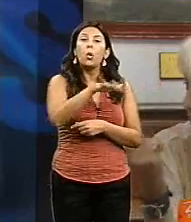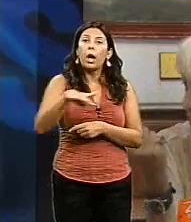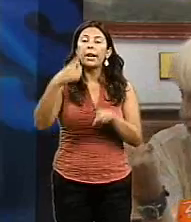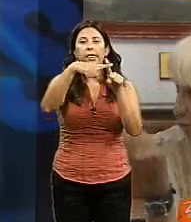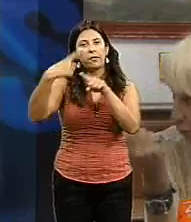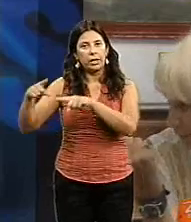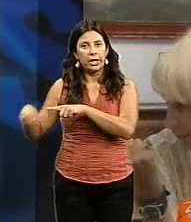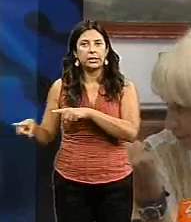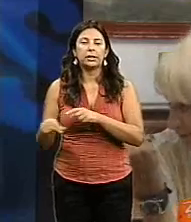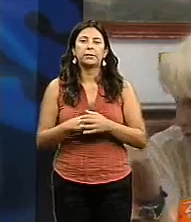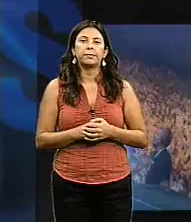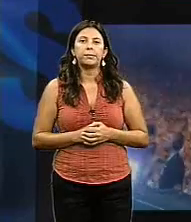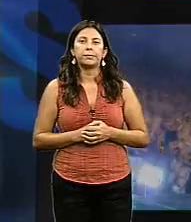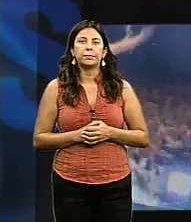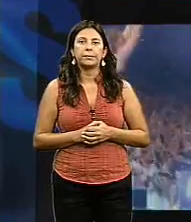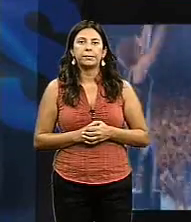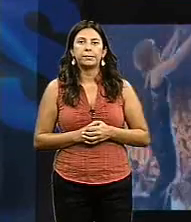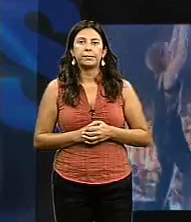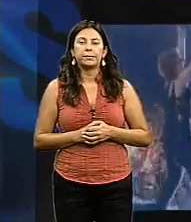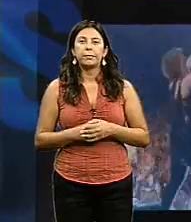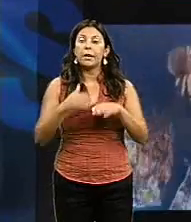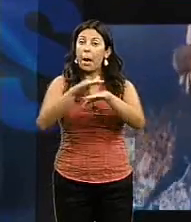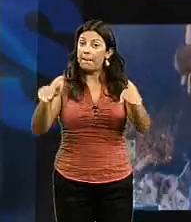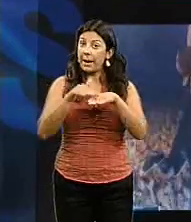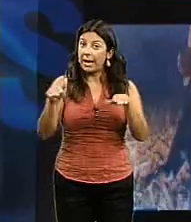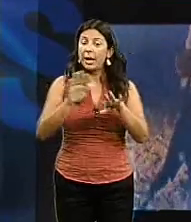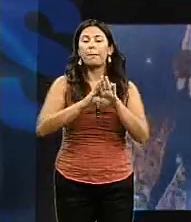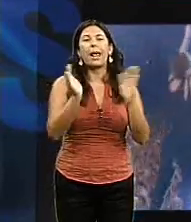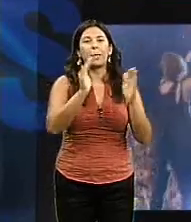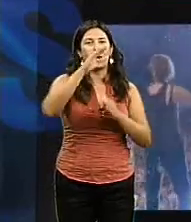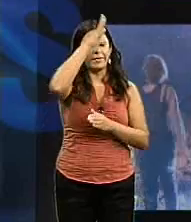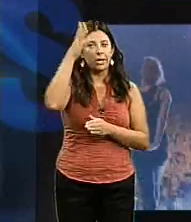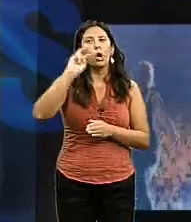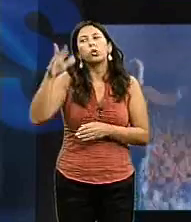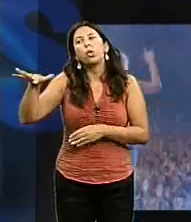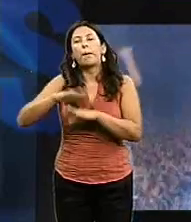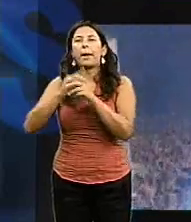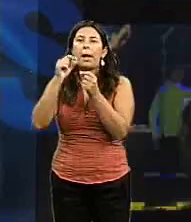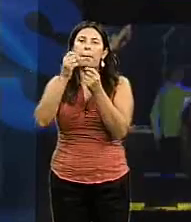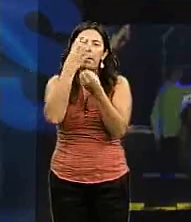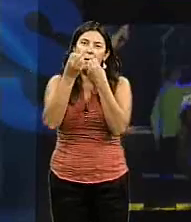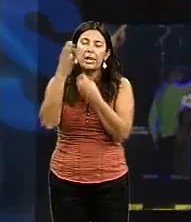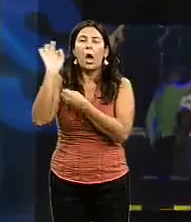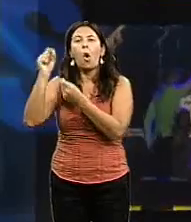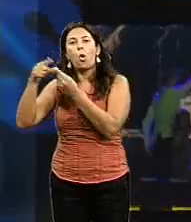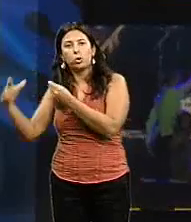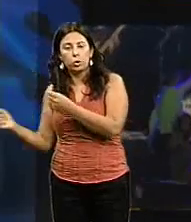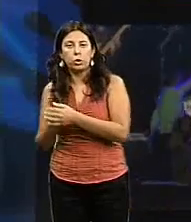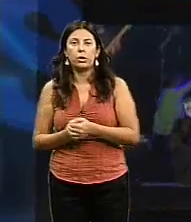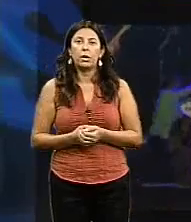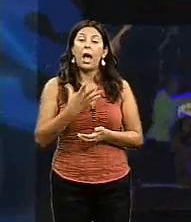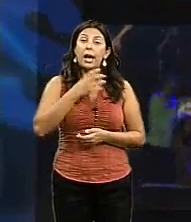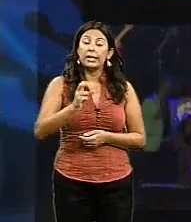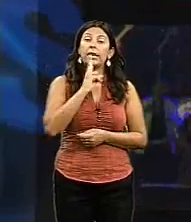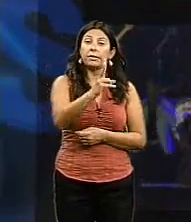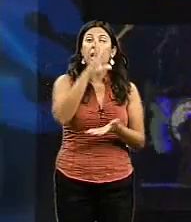de distintos formatos, ¿no? La playa para el periodo estival y otras ubicaciones para otoño y primavera. Según adelanta la alcaldesa, el Castillo